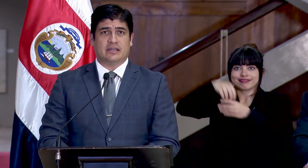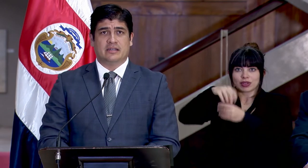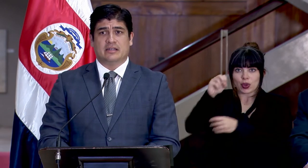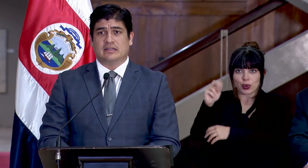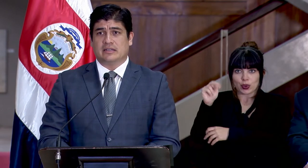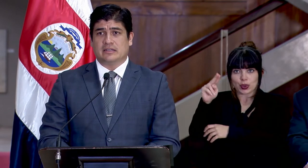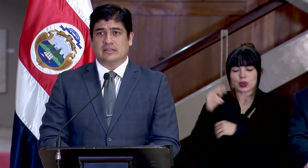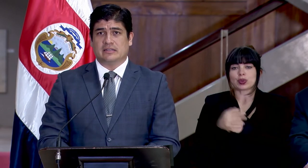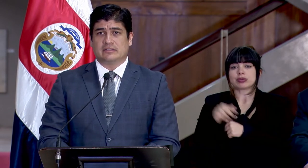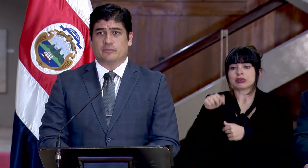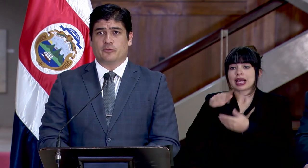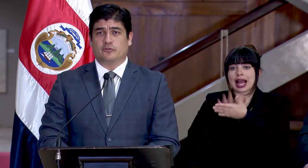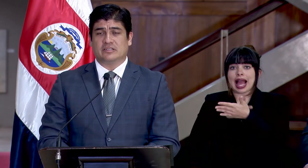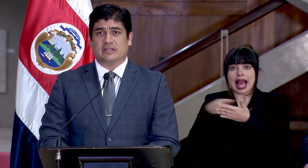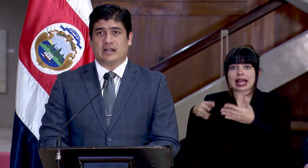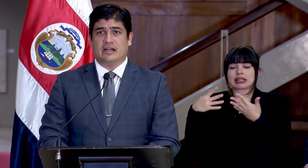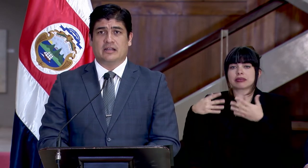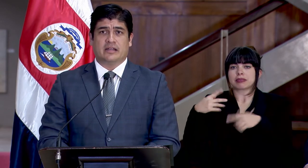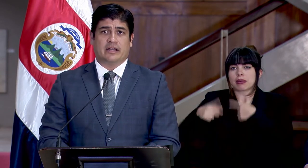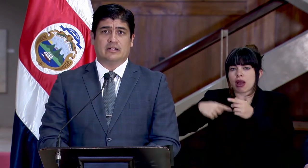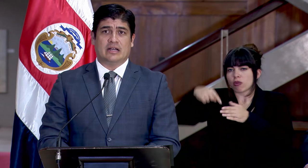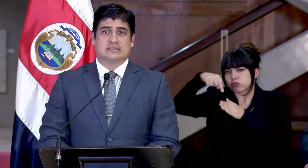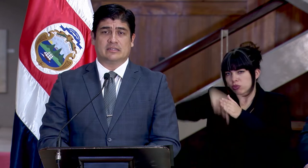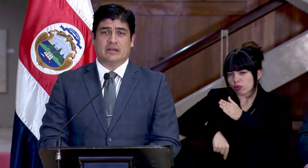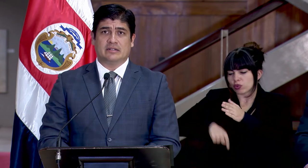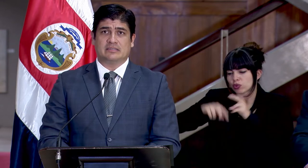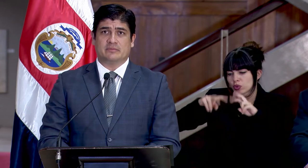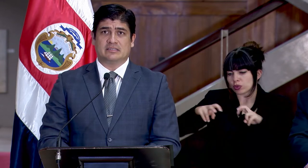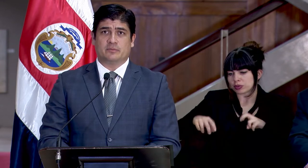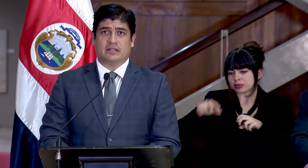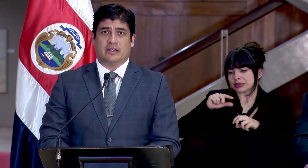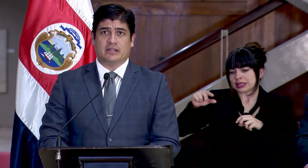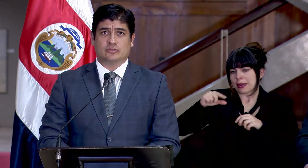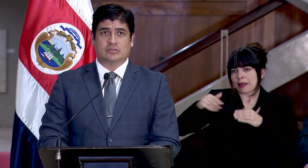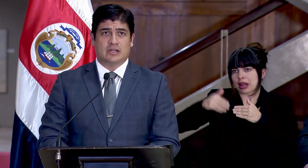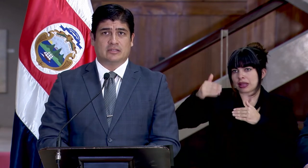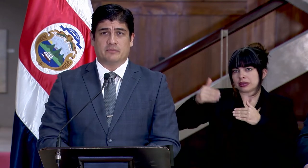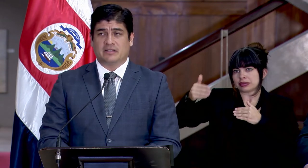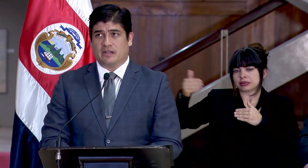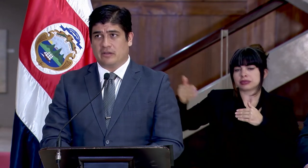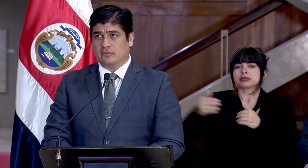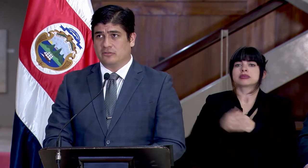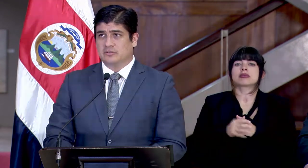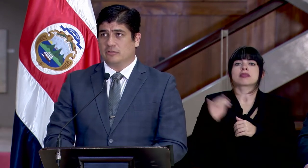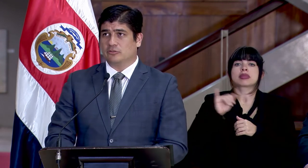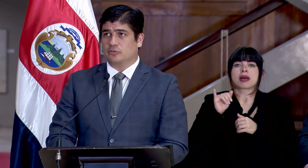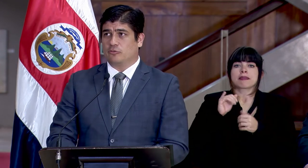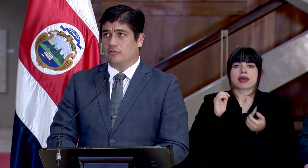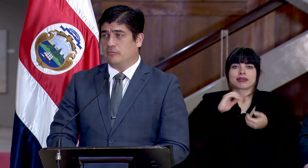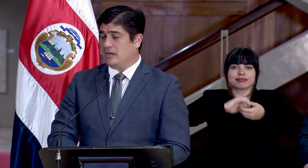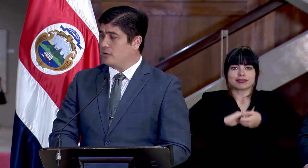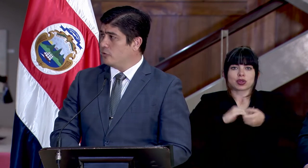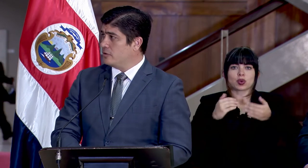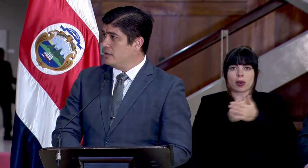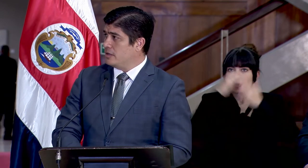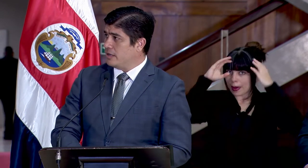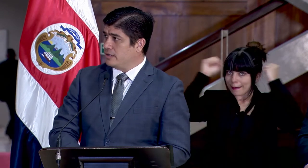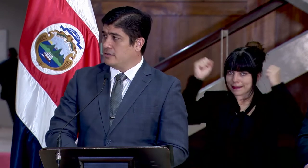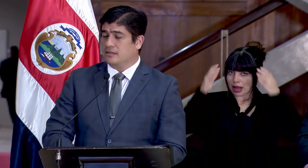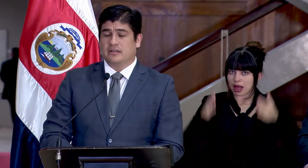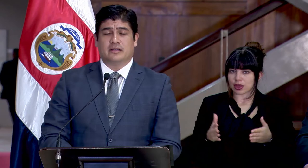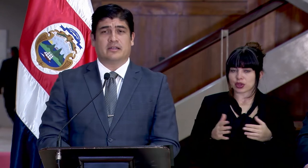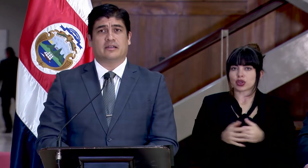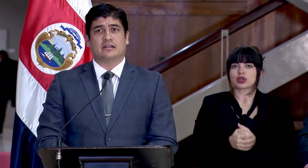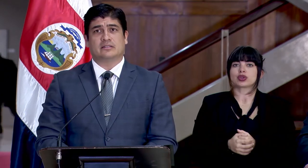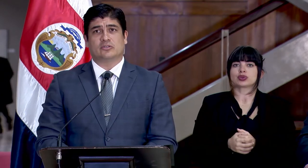agenda que se profundizará en las semanas y meses venideros, también de la mano de nuestro nuevo embajador